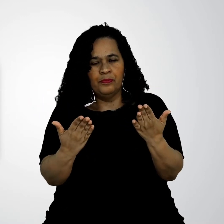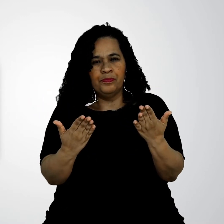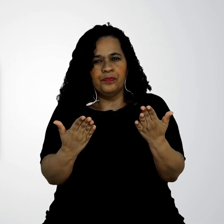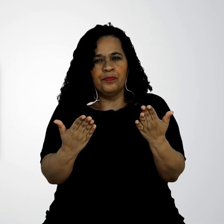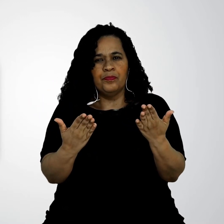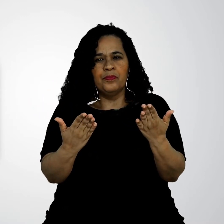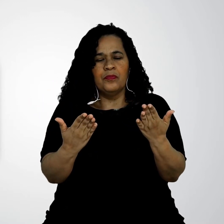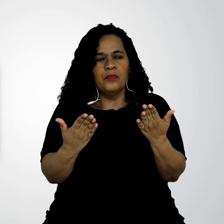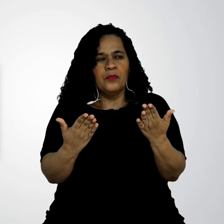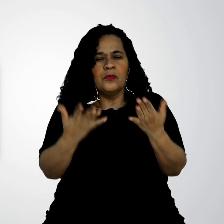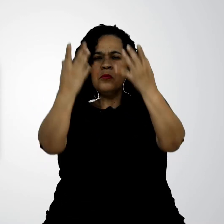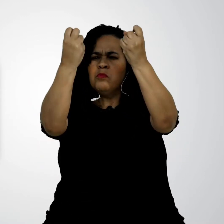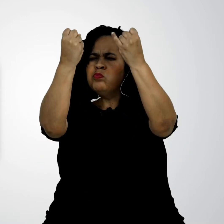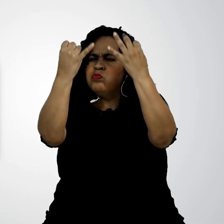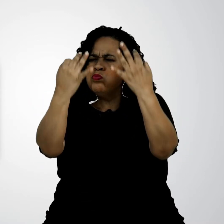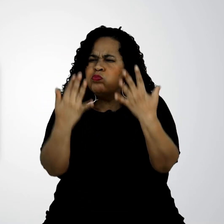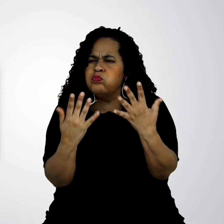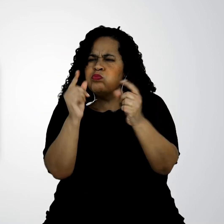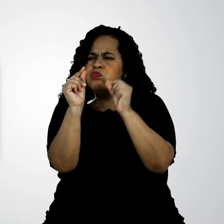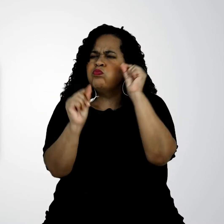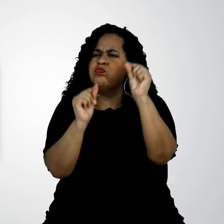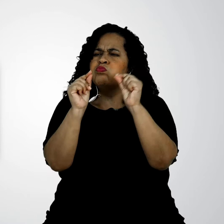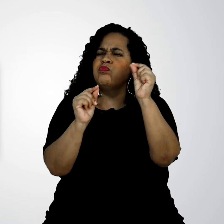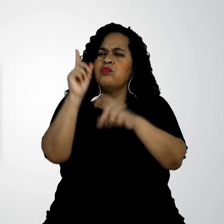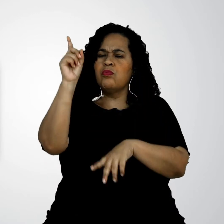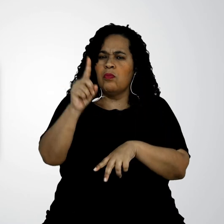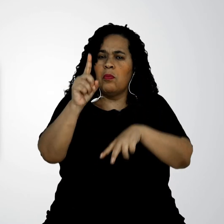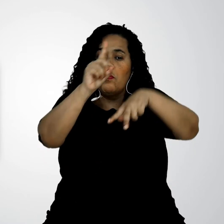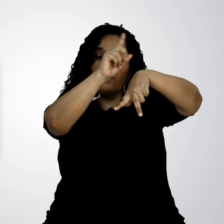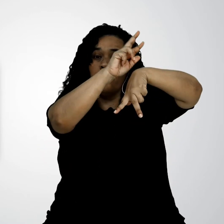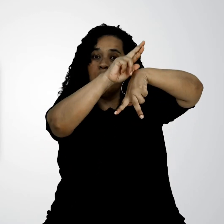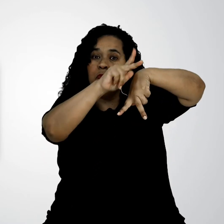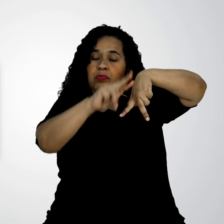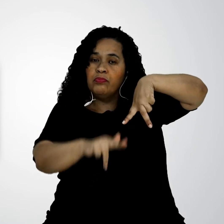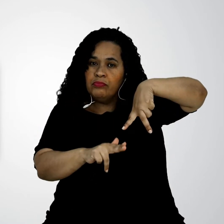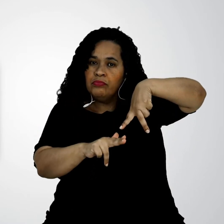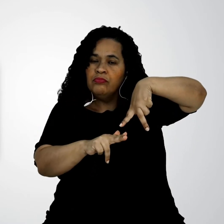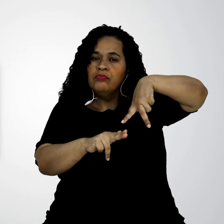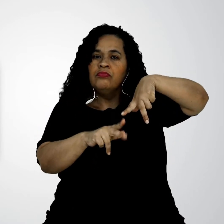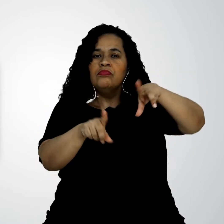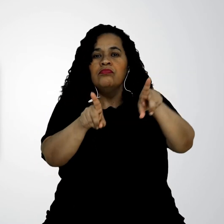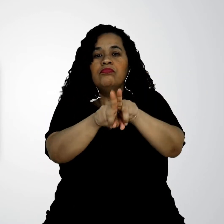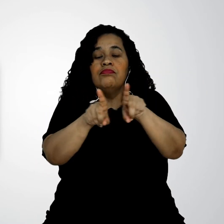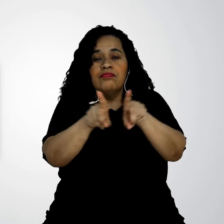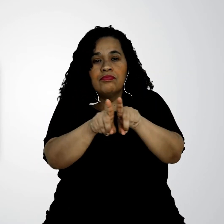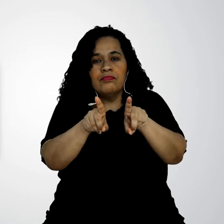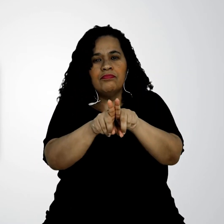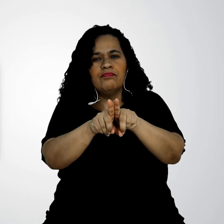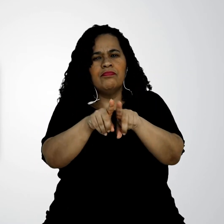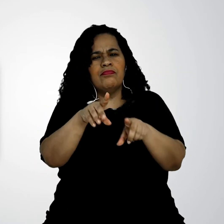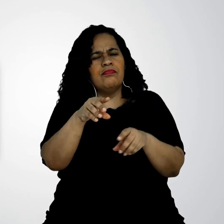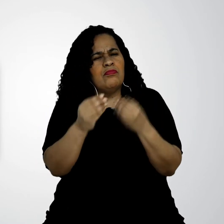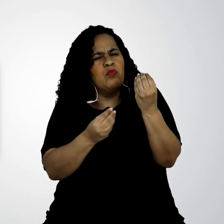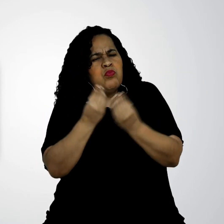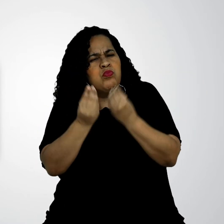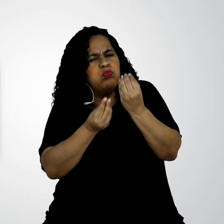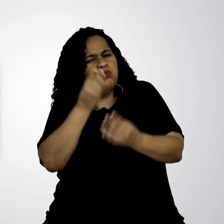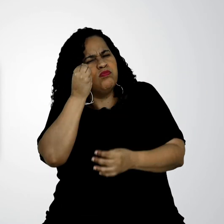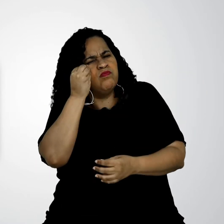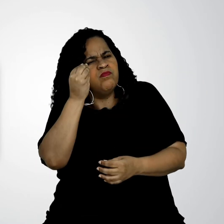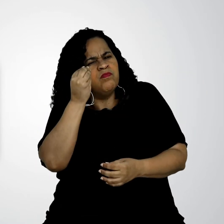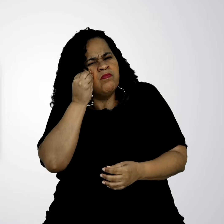dando uma definição sobre o que é a ideologia de gênero e as suas tentativas de